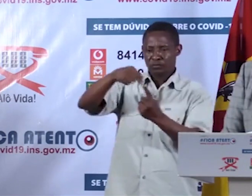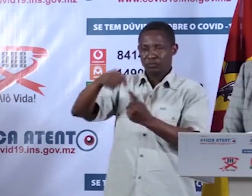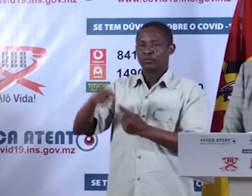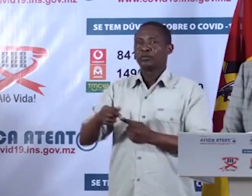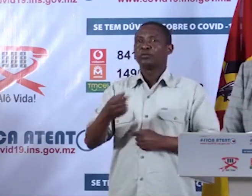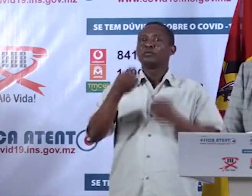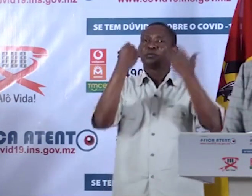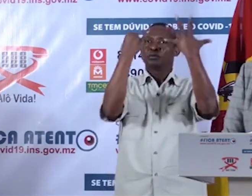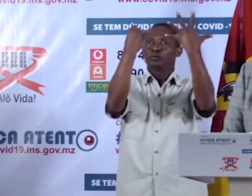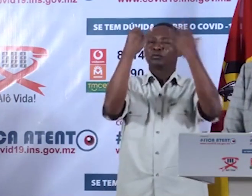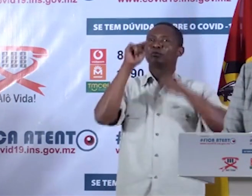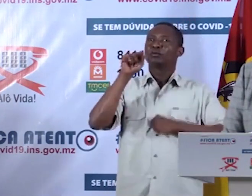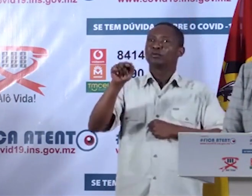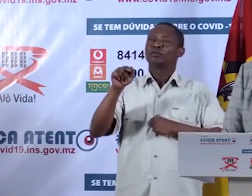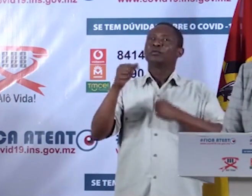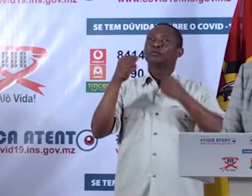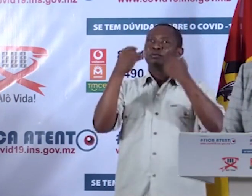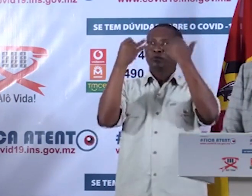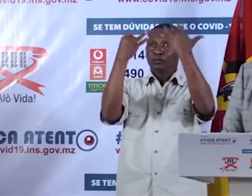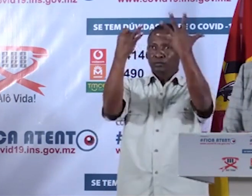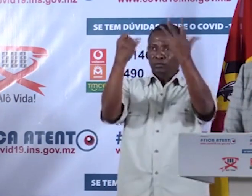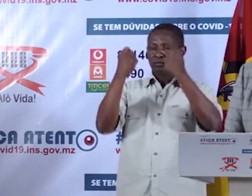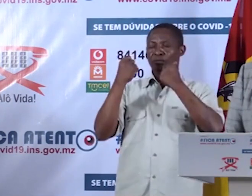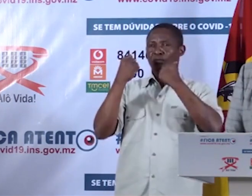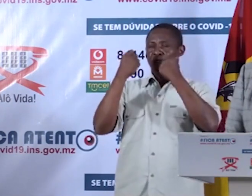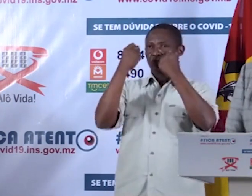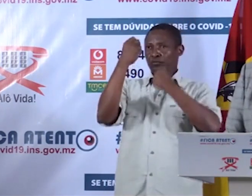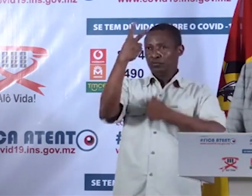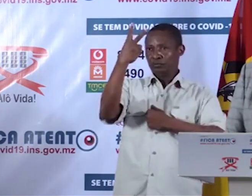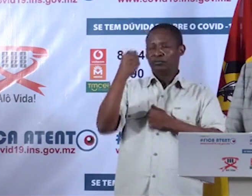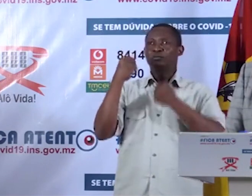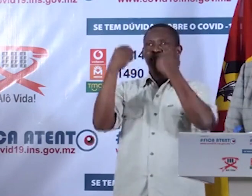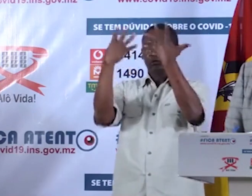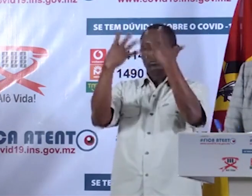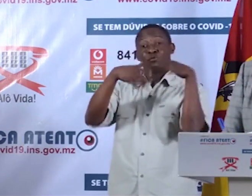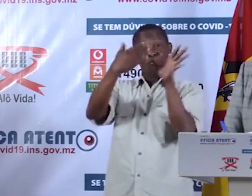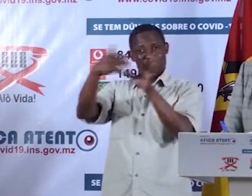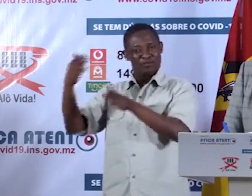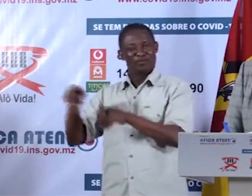6.769 casos suspeitos de infecção de Covid-19.